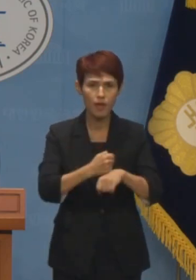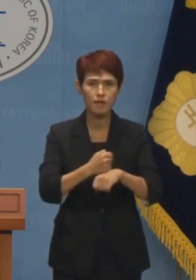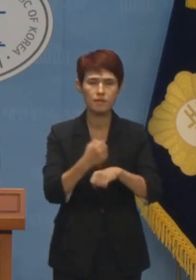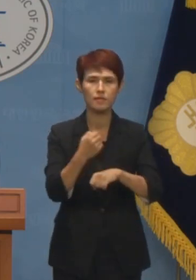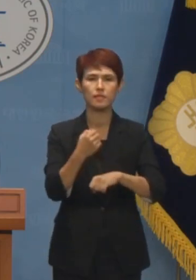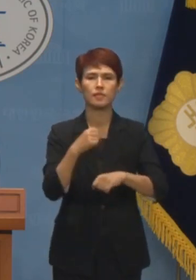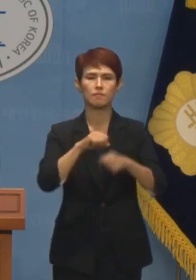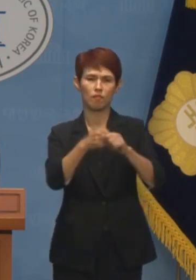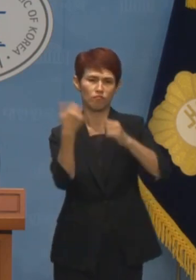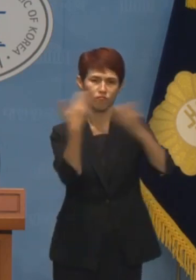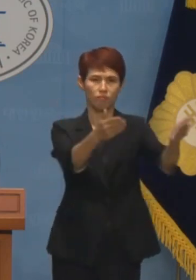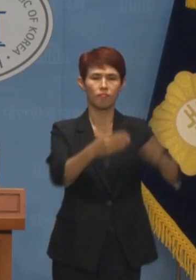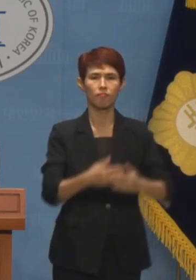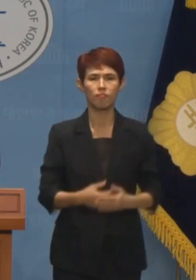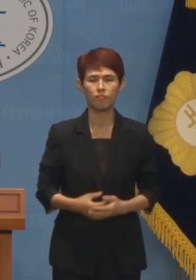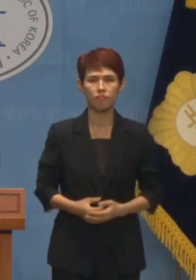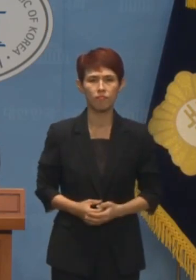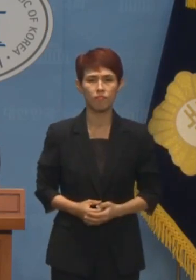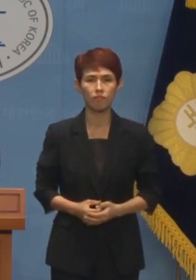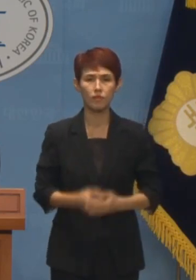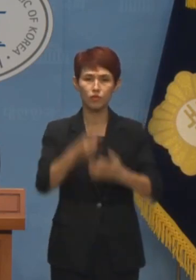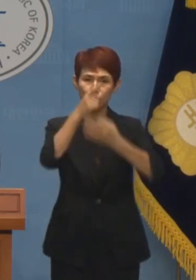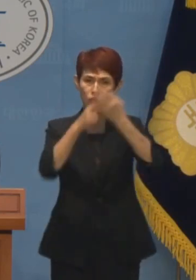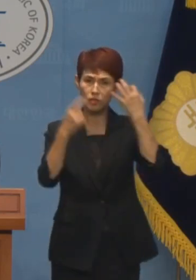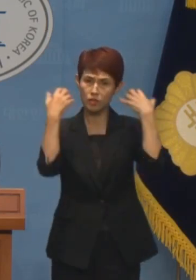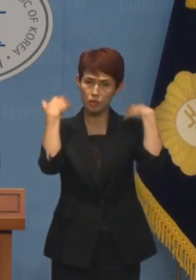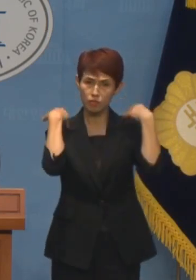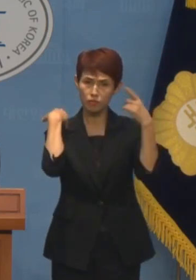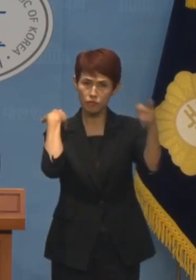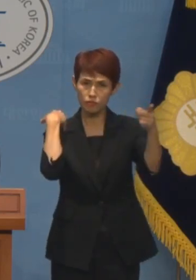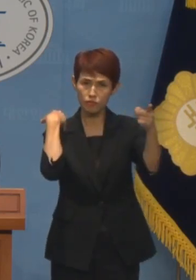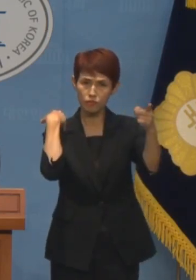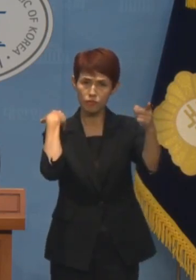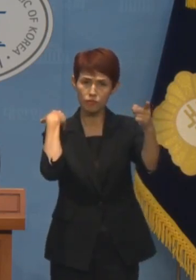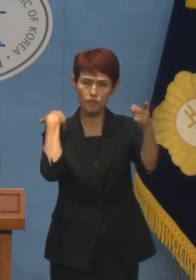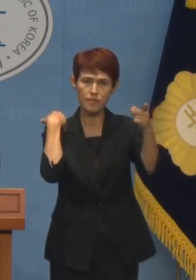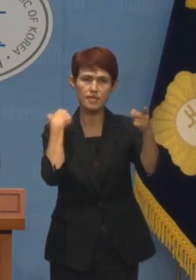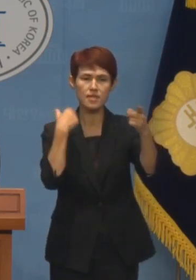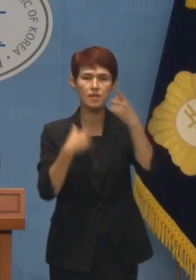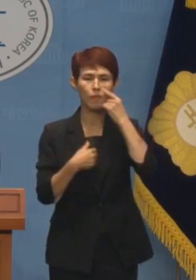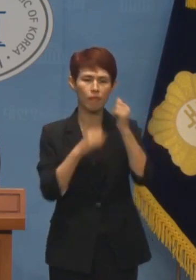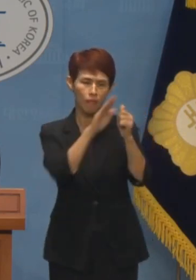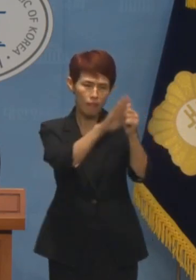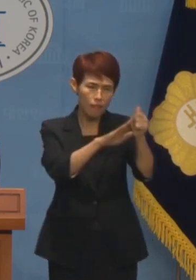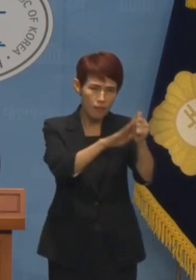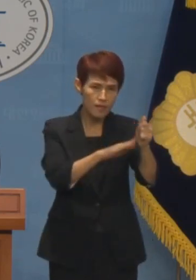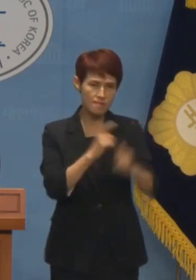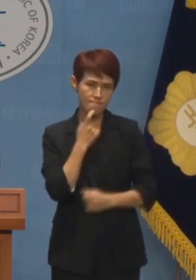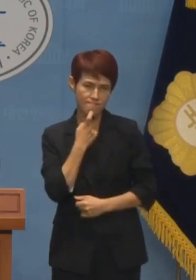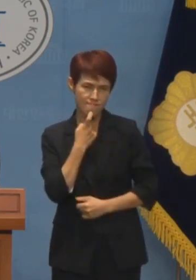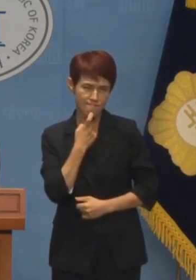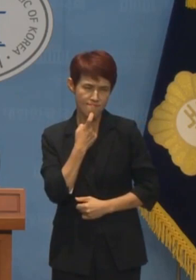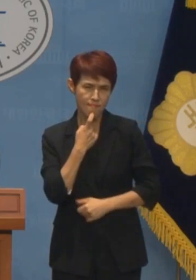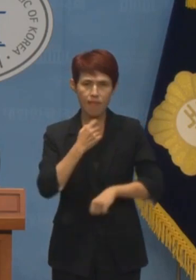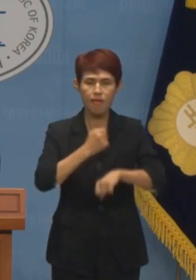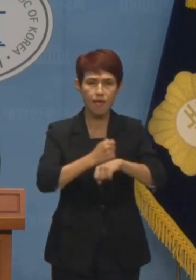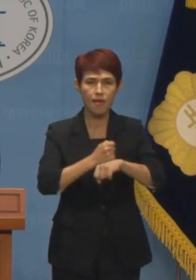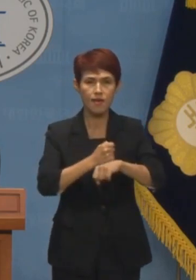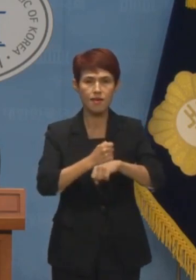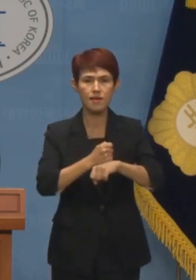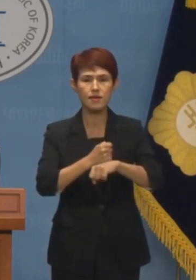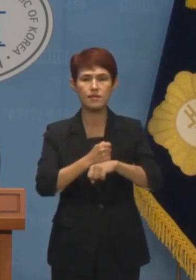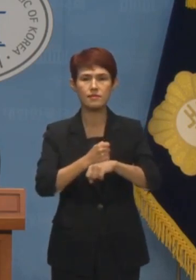책임을 묻겠습니다. 윤석열 정부의 노골적 친일에 대해 끝까지 파헤치고